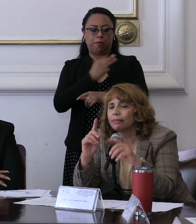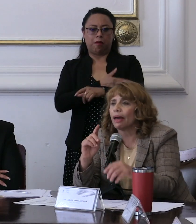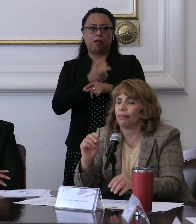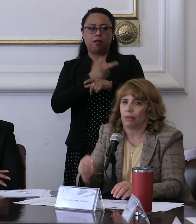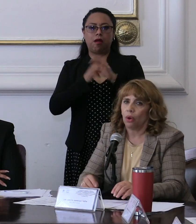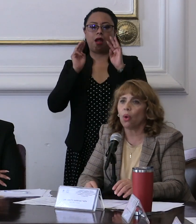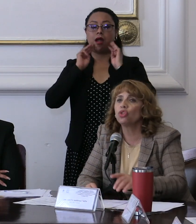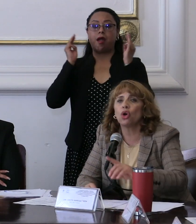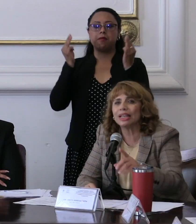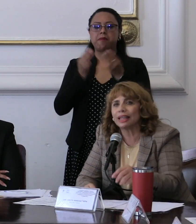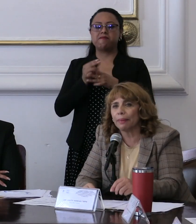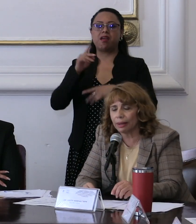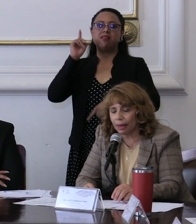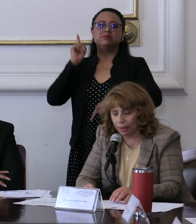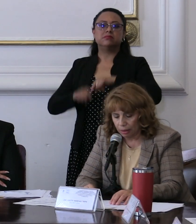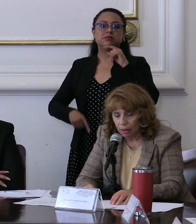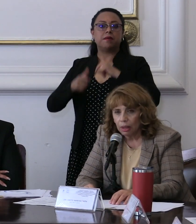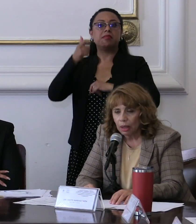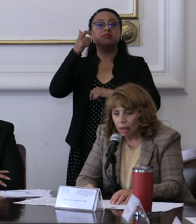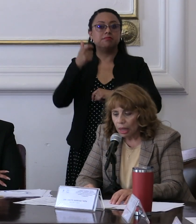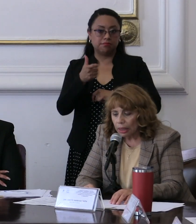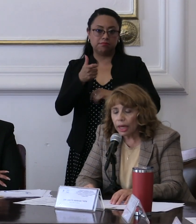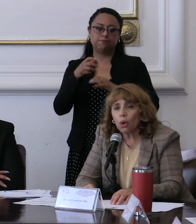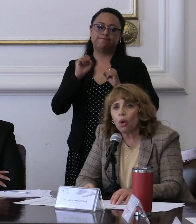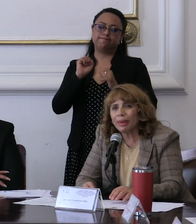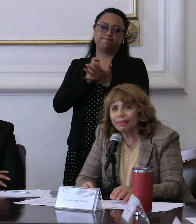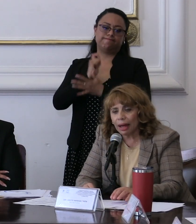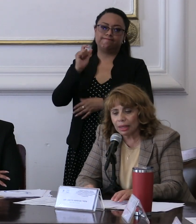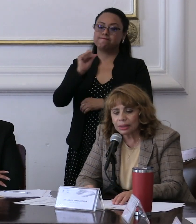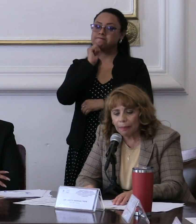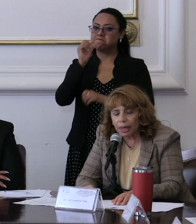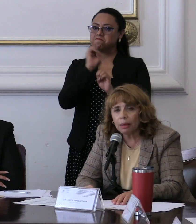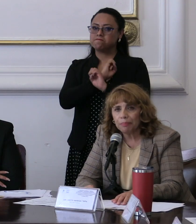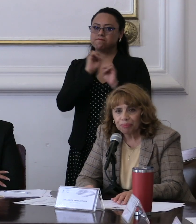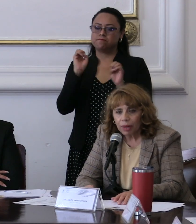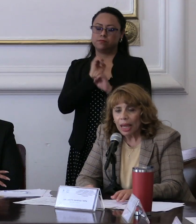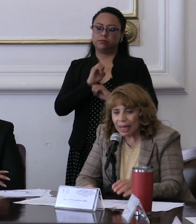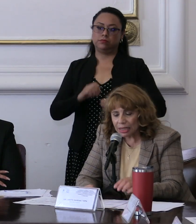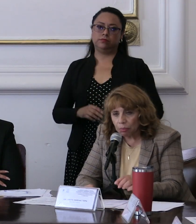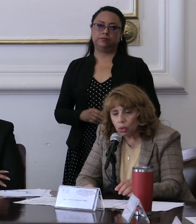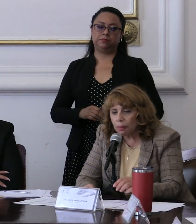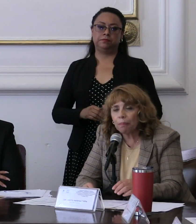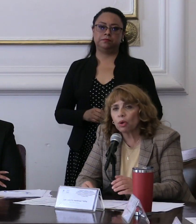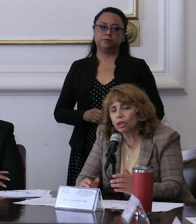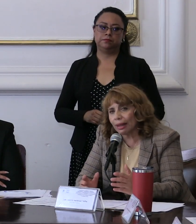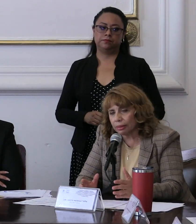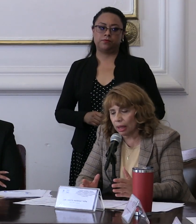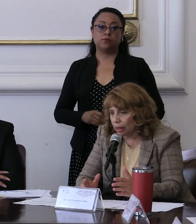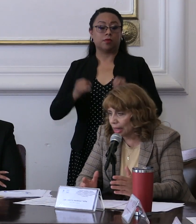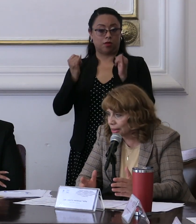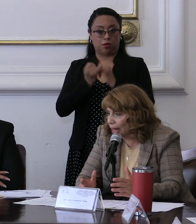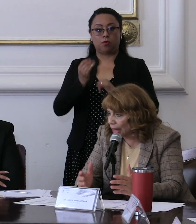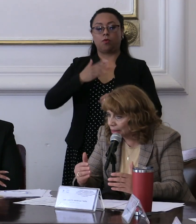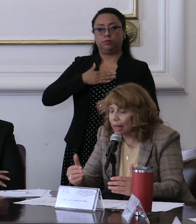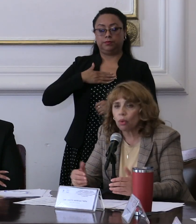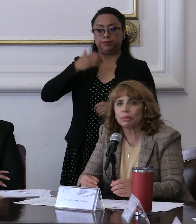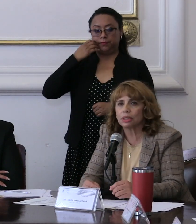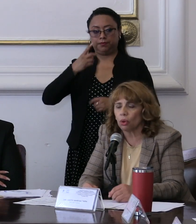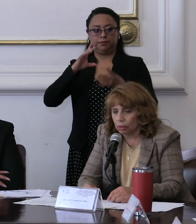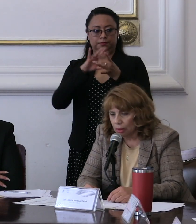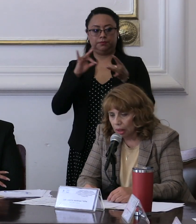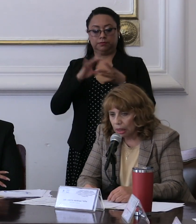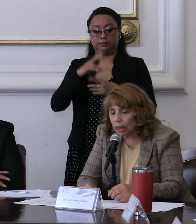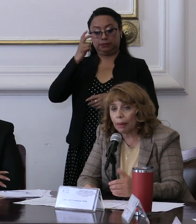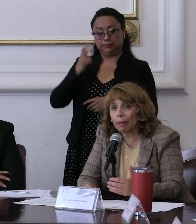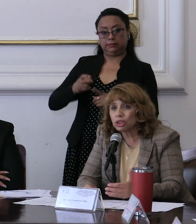de la mitad o no les daban nada. Quiero comentarles también que es muy importante esta